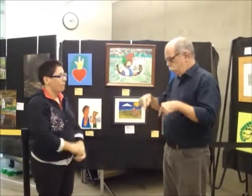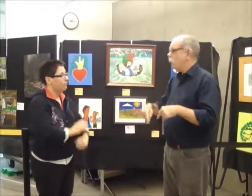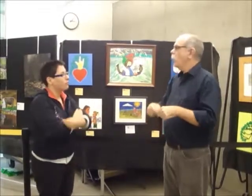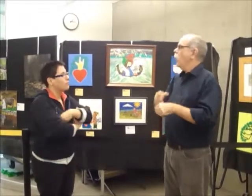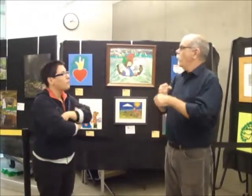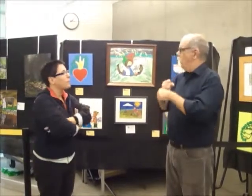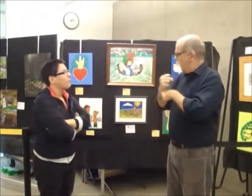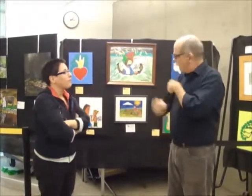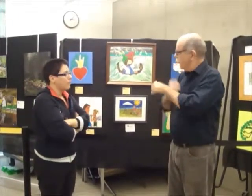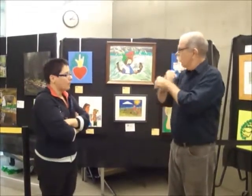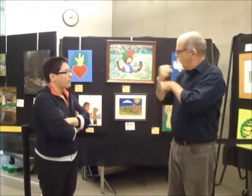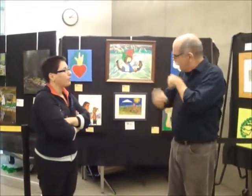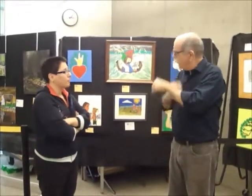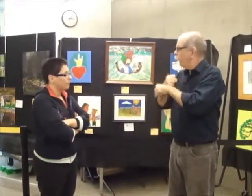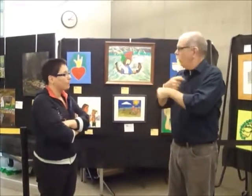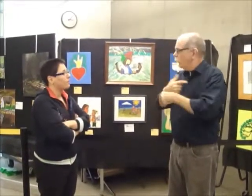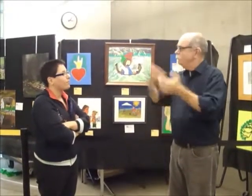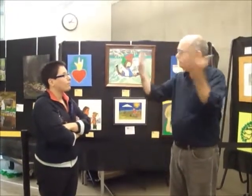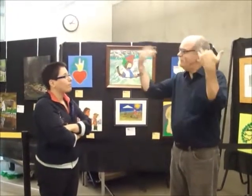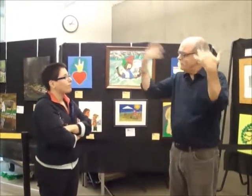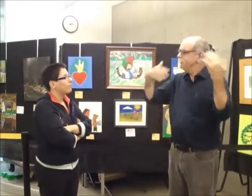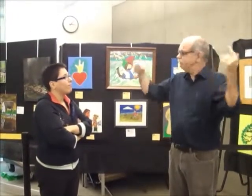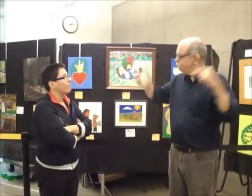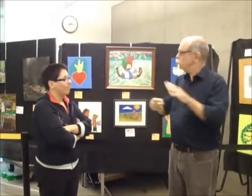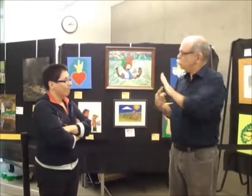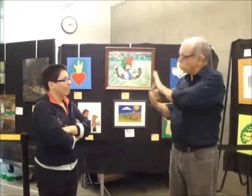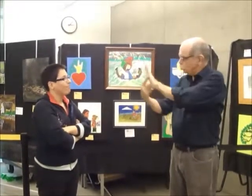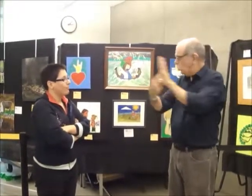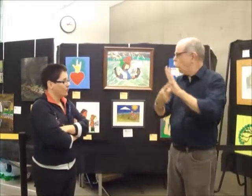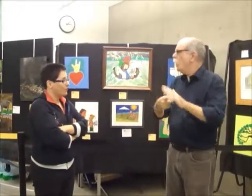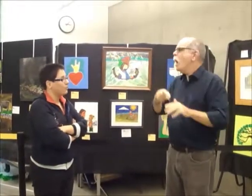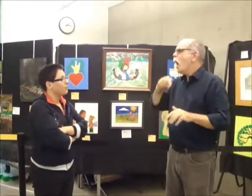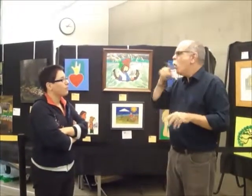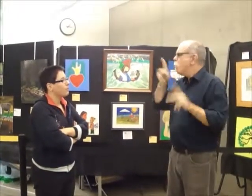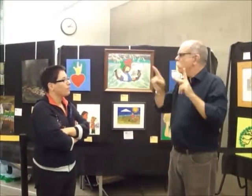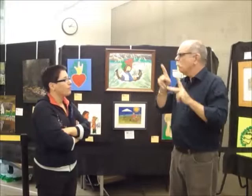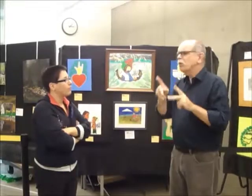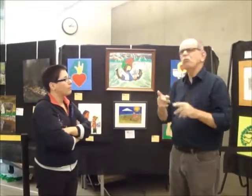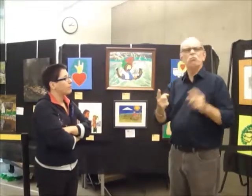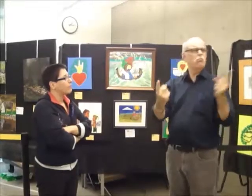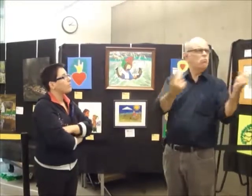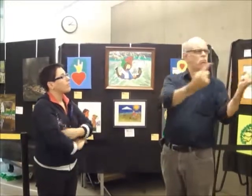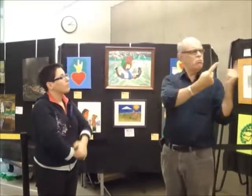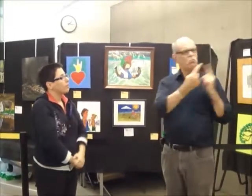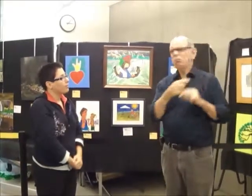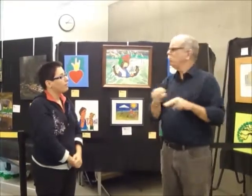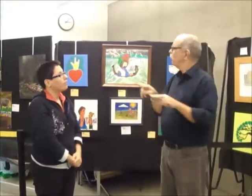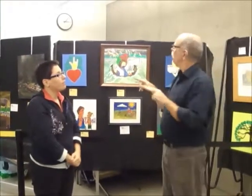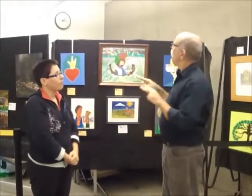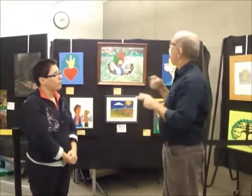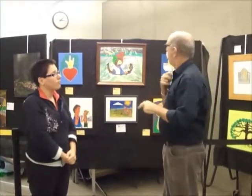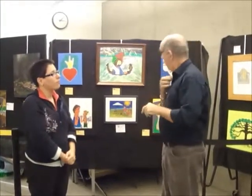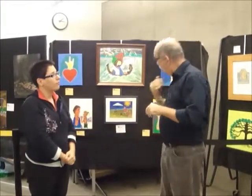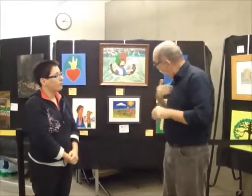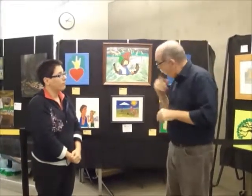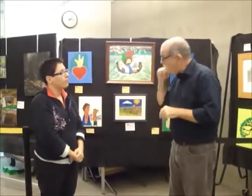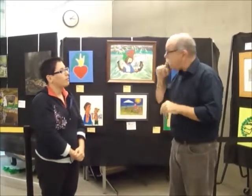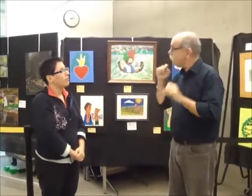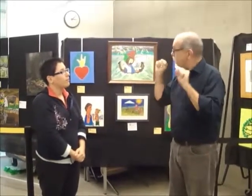من 10 سال است که در این برنامه شرکت می کنم و هر سال سعی کردم که شنوایان را دعوت کنم و بیاورم به این نمایشگاه تا